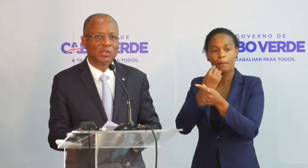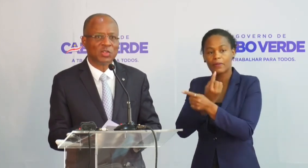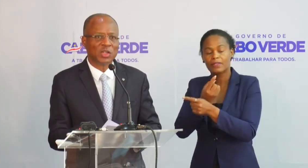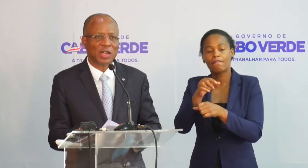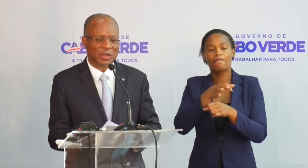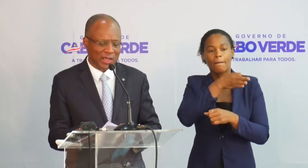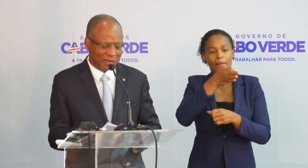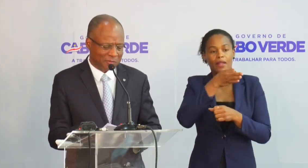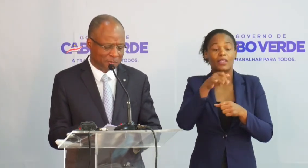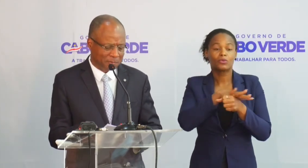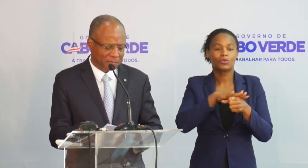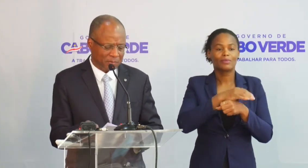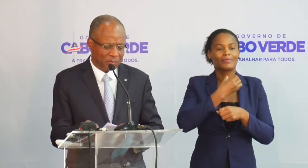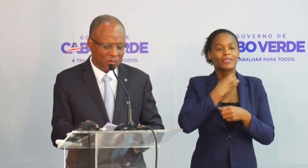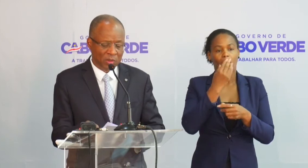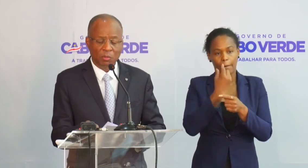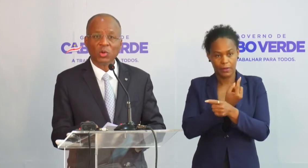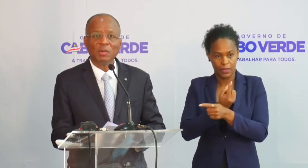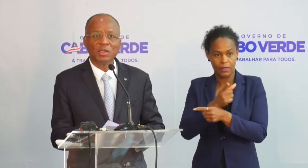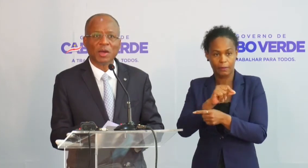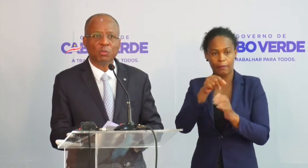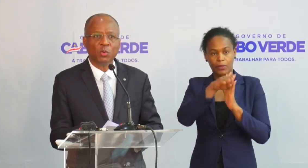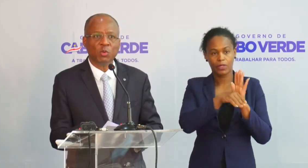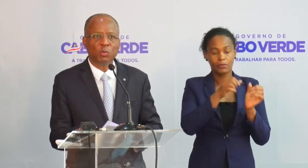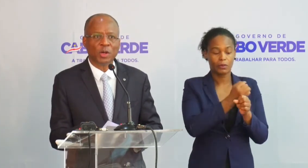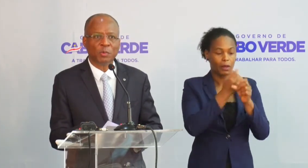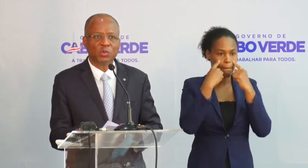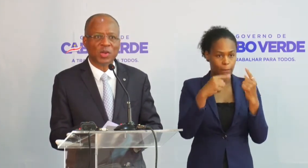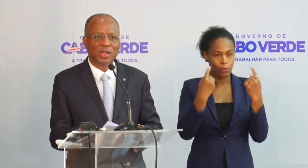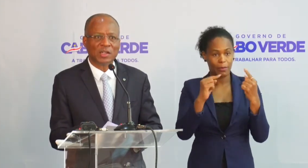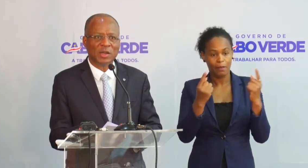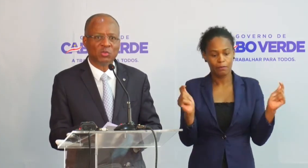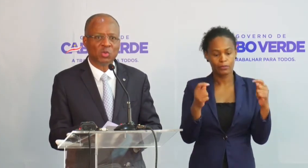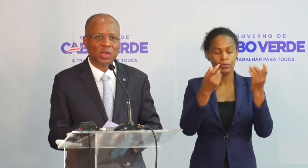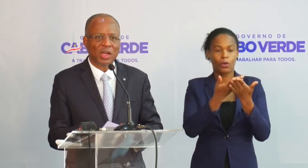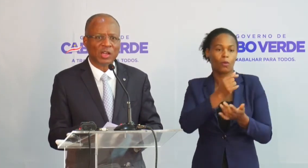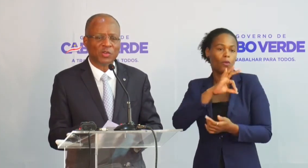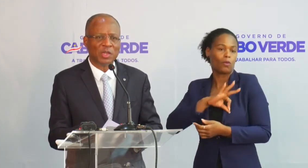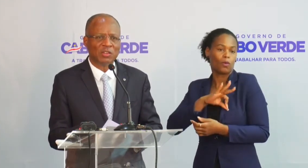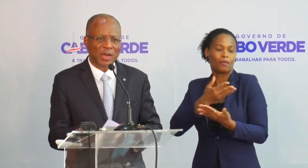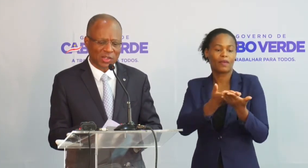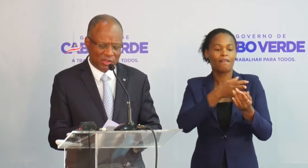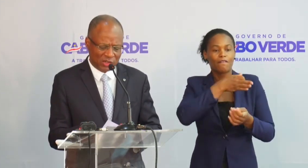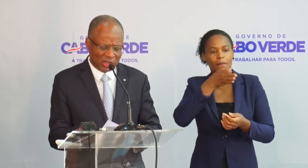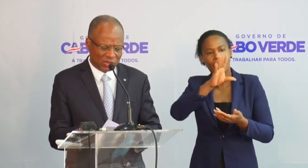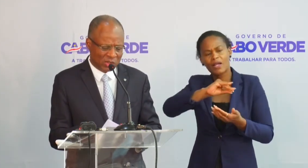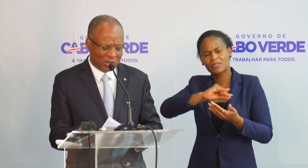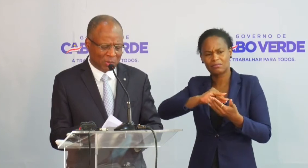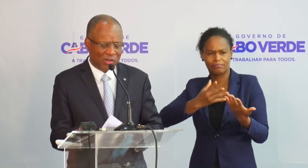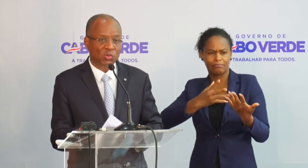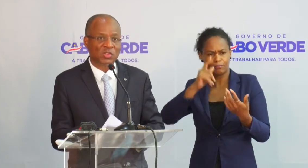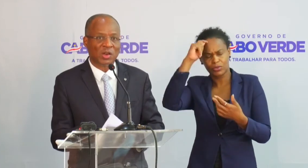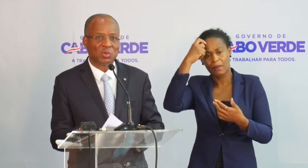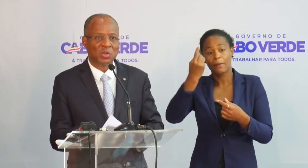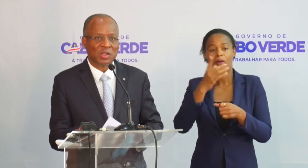de crise alimentar. Programa de trabalho público para proporcionar rendimento às famílias mais atingidas